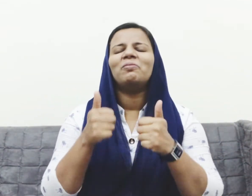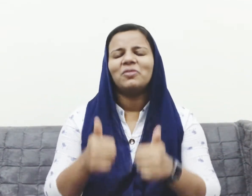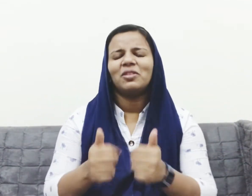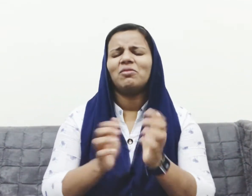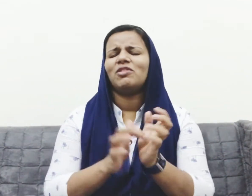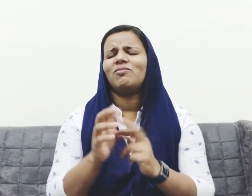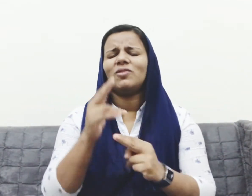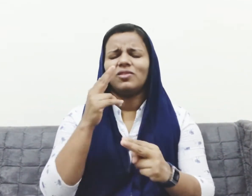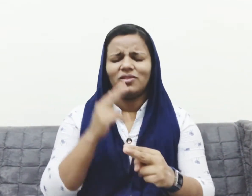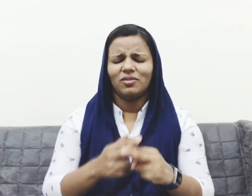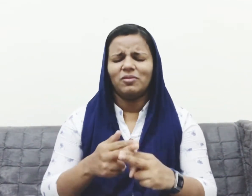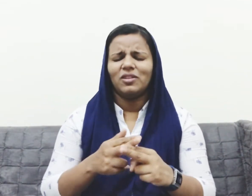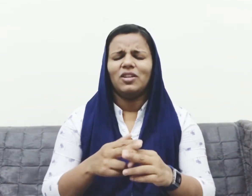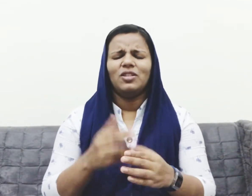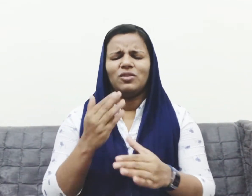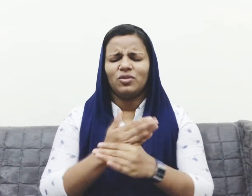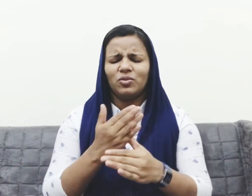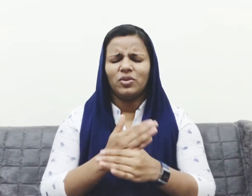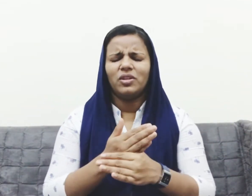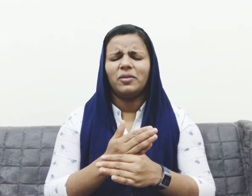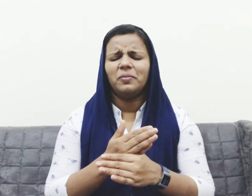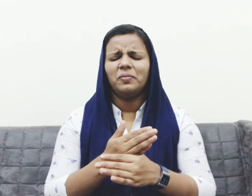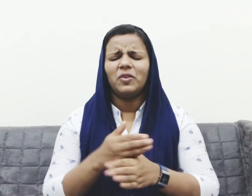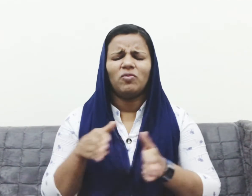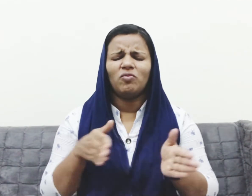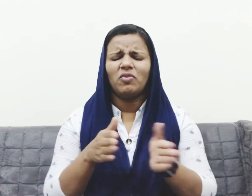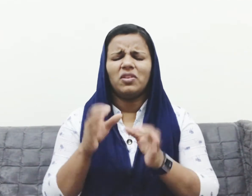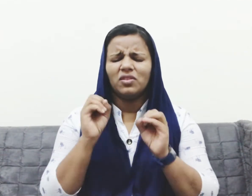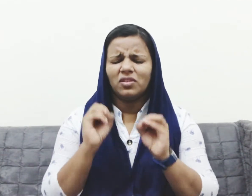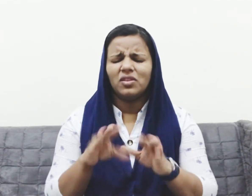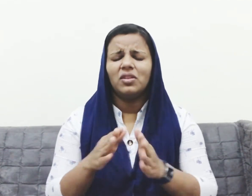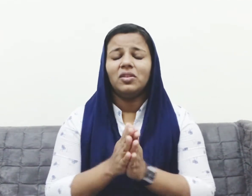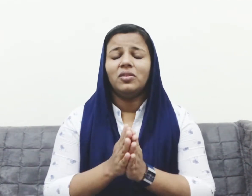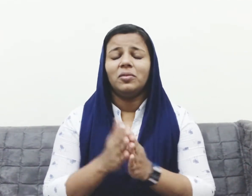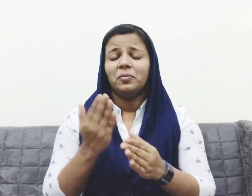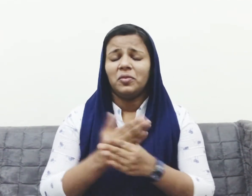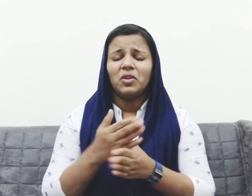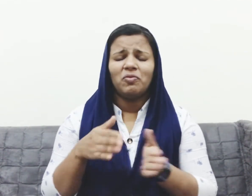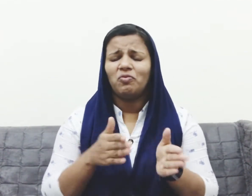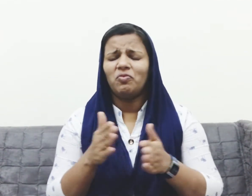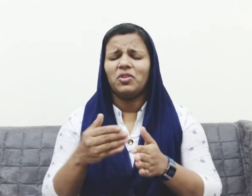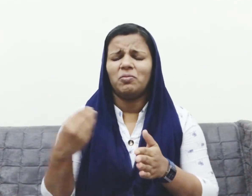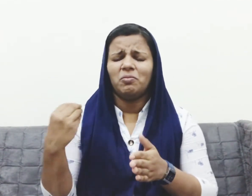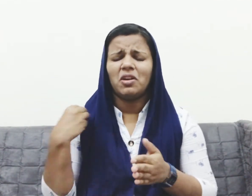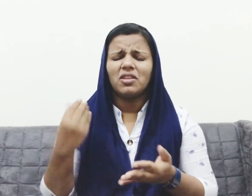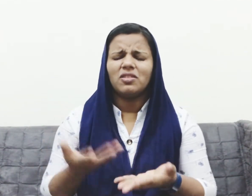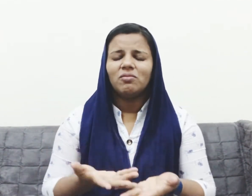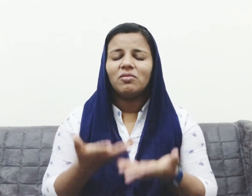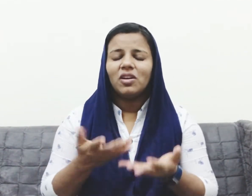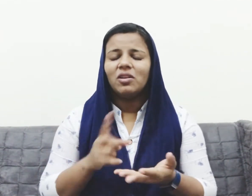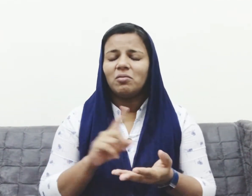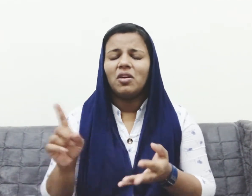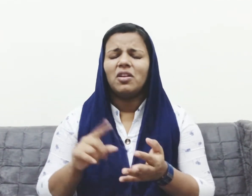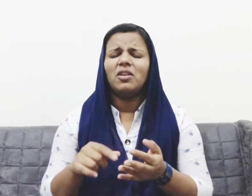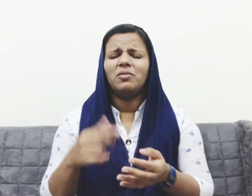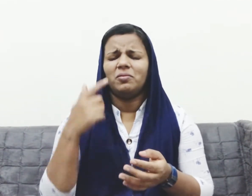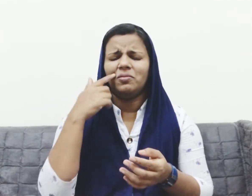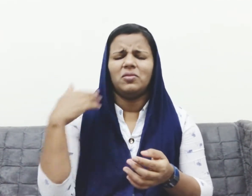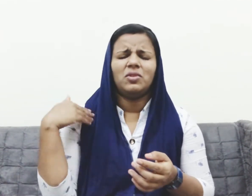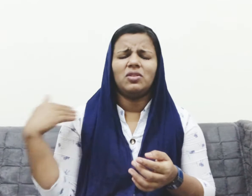യേശു ക്രിസ്തുവിൻ്റെ നാമത്തിൽ കർത്താവേ ഉപജീവന ചിന്തകൾക്ക് വഴിയില്ലാതെ, ഉപജീവനത്തിന് മാർഗമില്ലാതെ ഭാരപ്പെട്ടിരിക്കുന്ന ഞങ്ങളുടെ സഹോദരങ്ങൾക്ക്